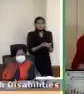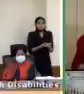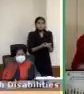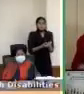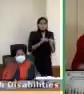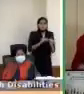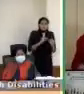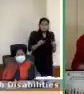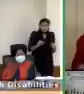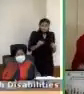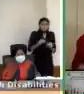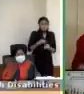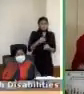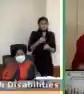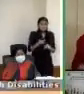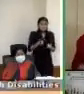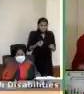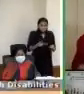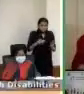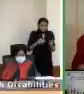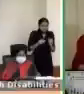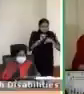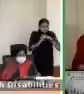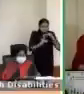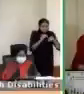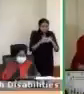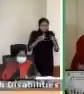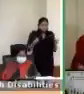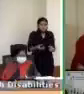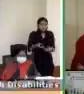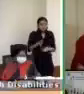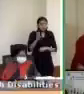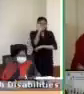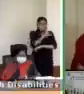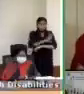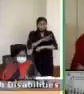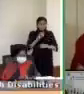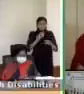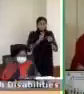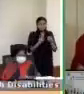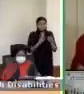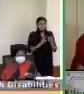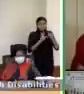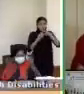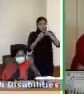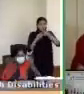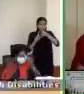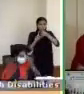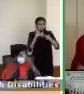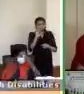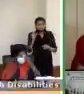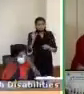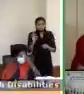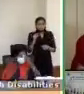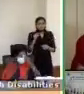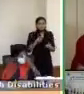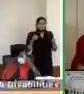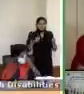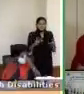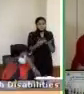छोटा किंतु महत्वपूर्ण कदम है। 5वां पूर्वोत्तर भारत फैशन वीक तथा दिव्यांगजन मूवमेंट